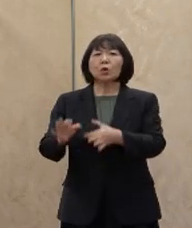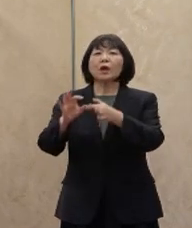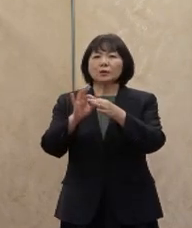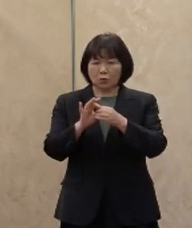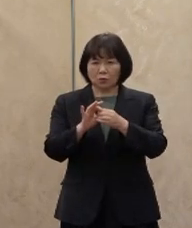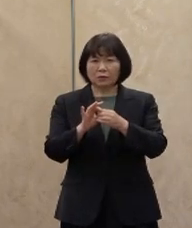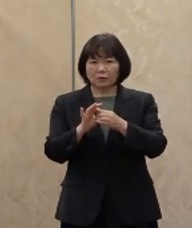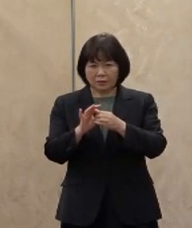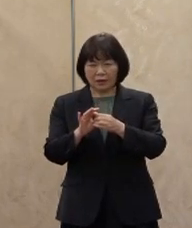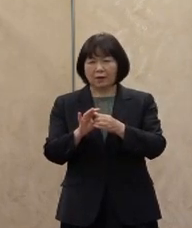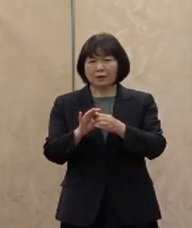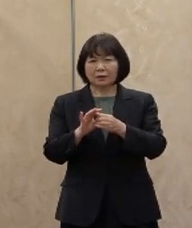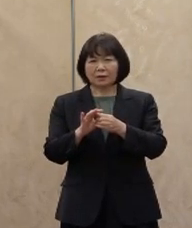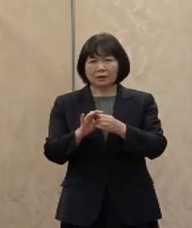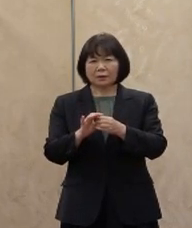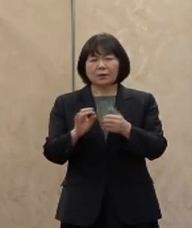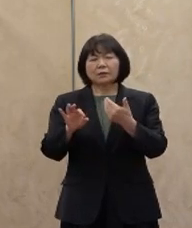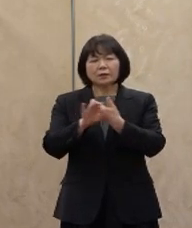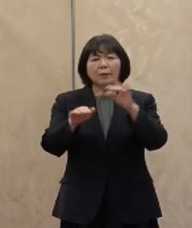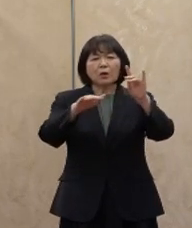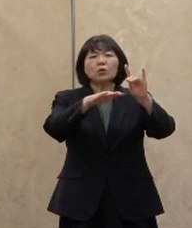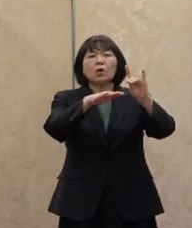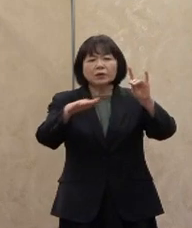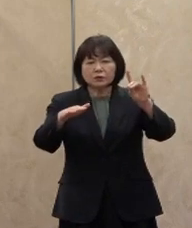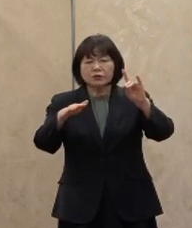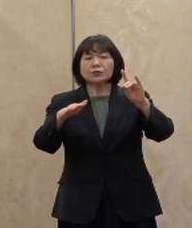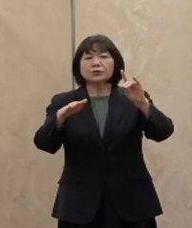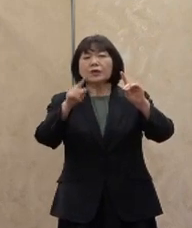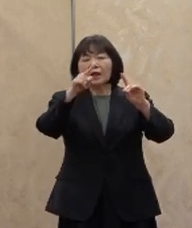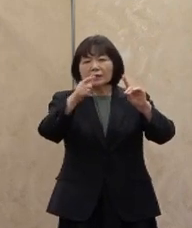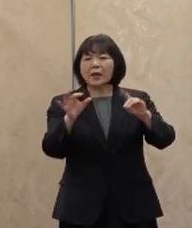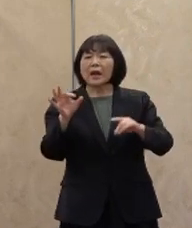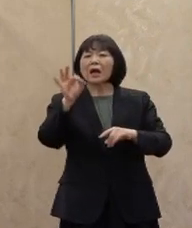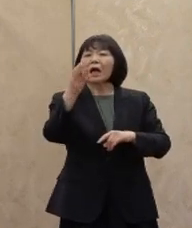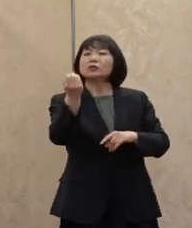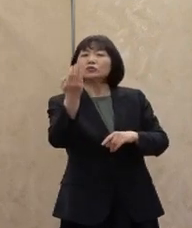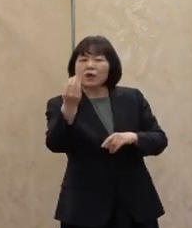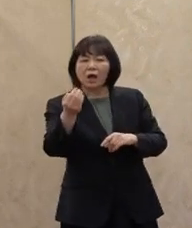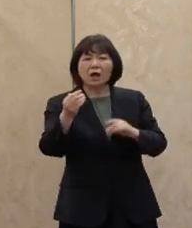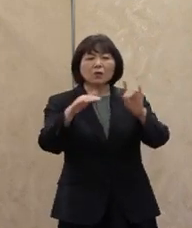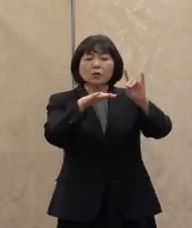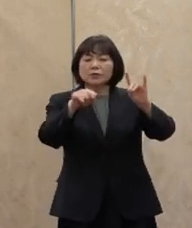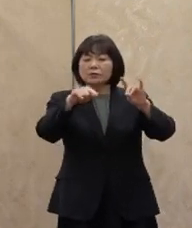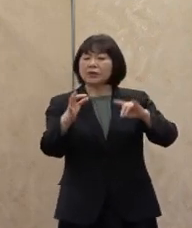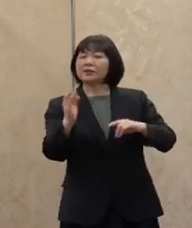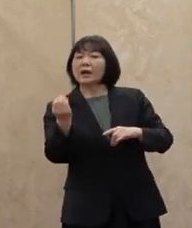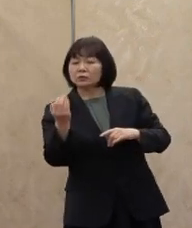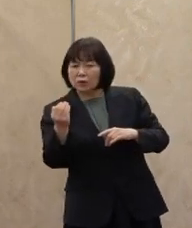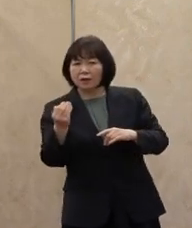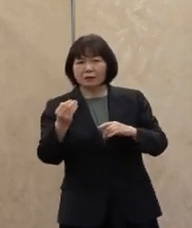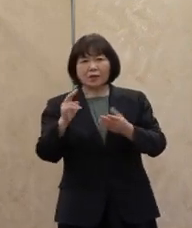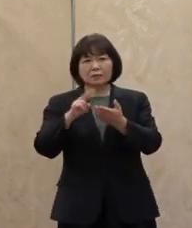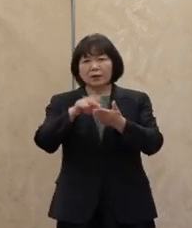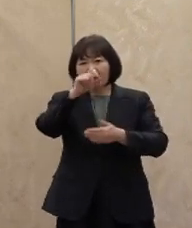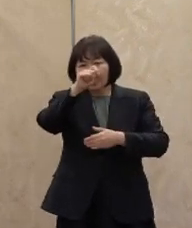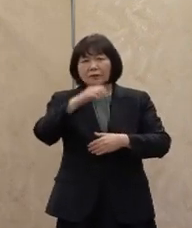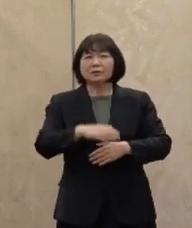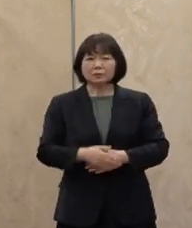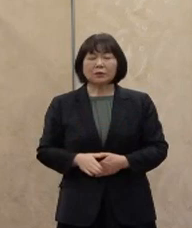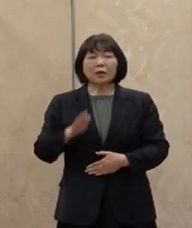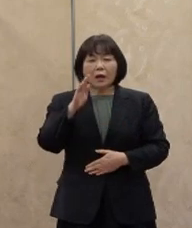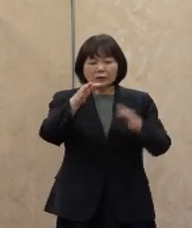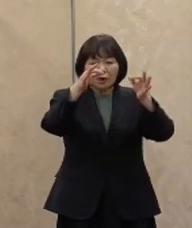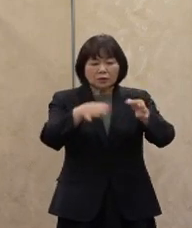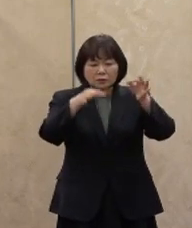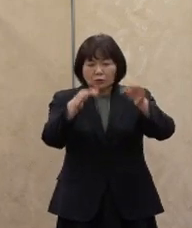段階的にこの基準をクリアしたらいくらいくらっていうのを決めれば、あとはその振り込み作業と。で、振り込み作業も